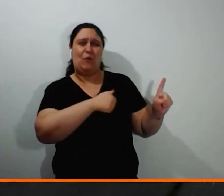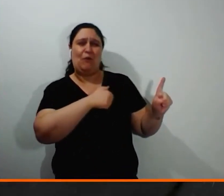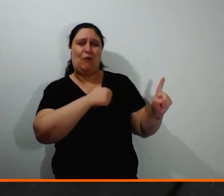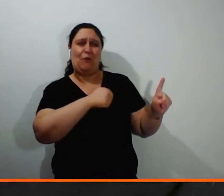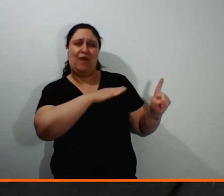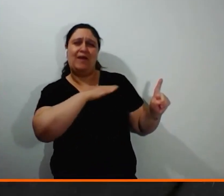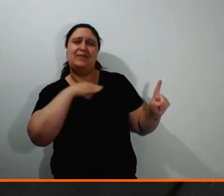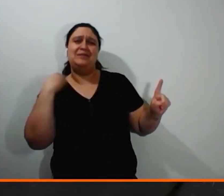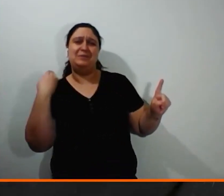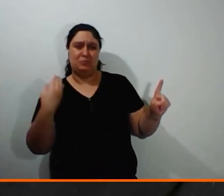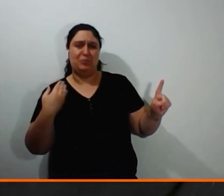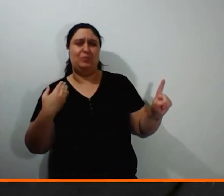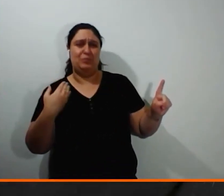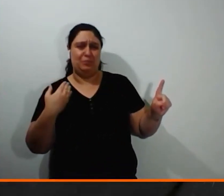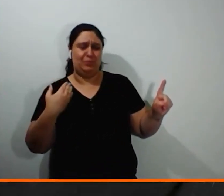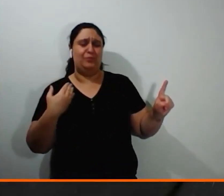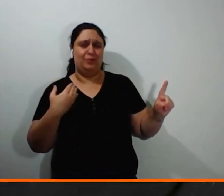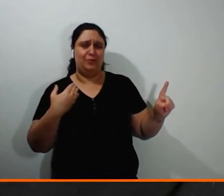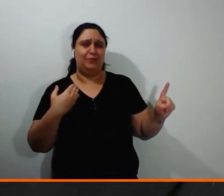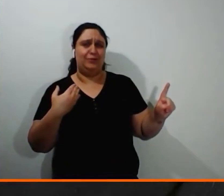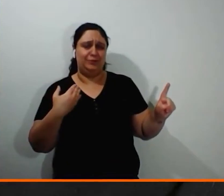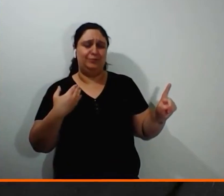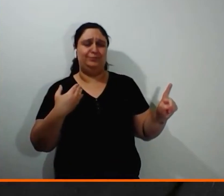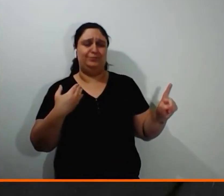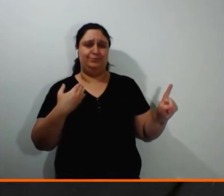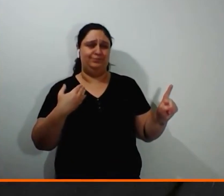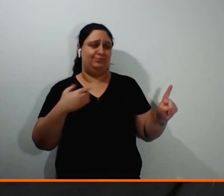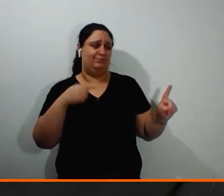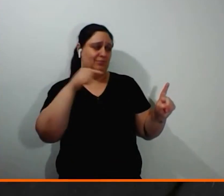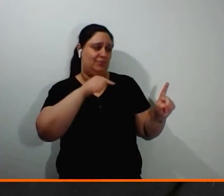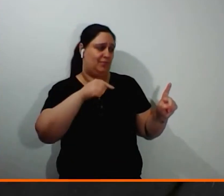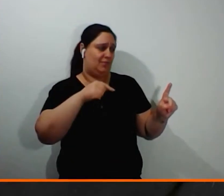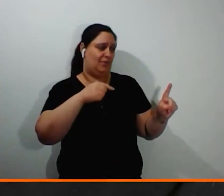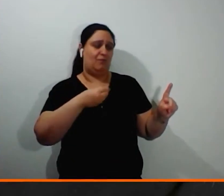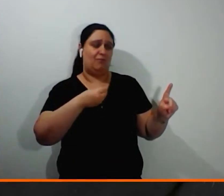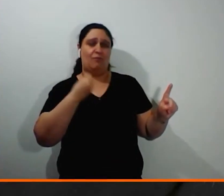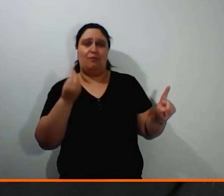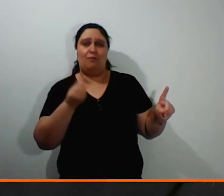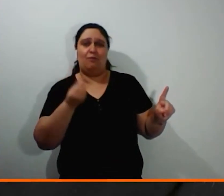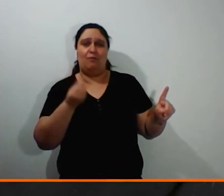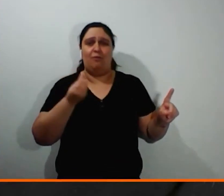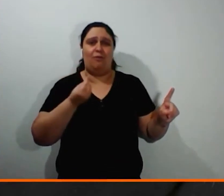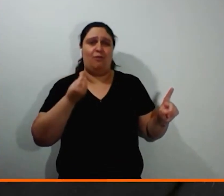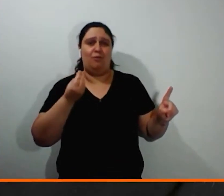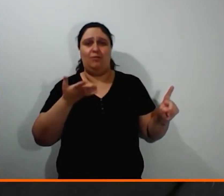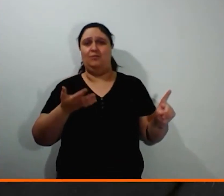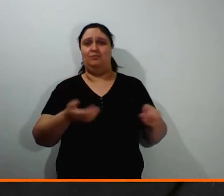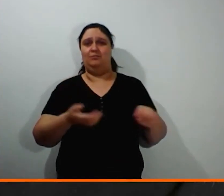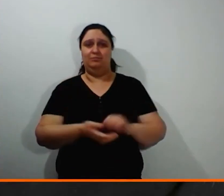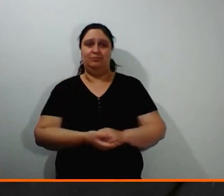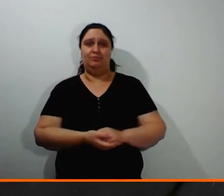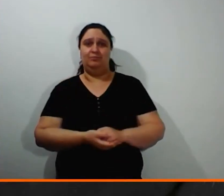golpeado, semi-morto, quem vai salvá-lo? E esses dois aqui, sacerdote